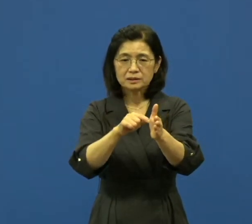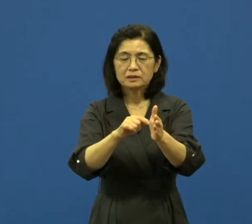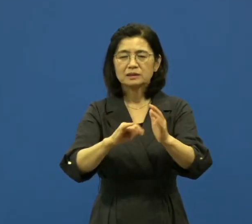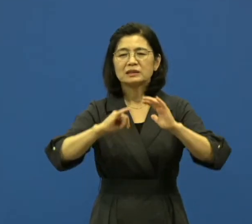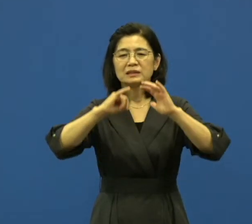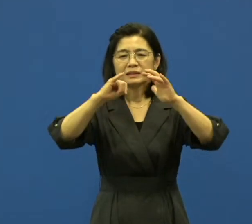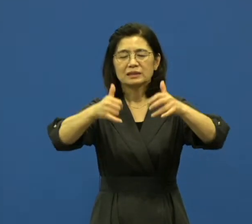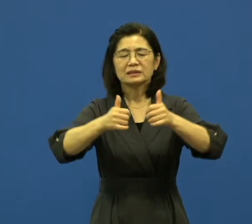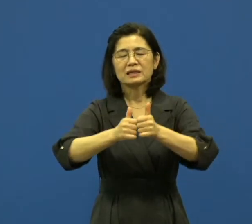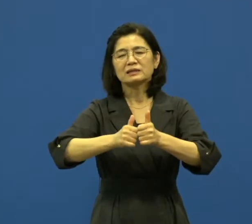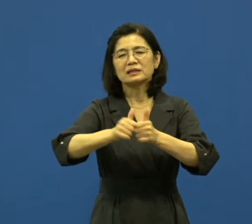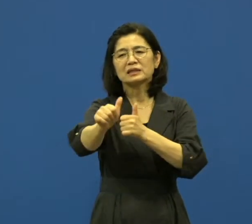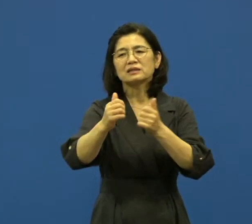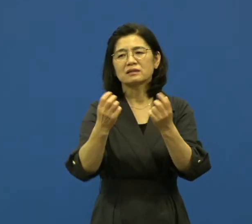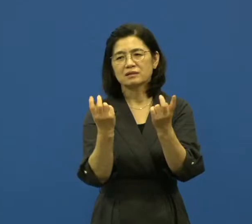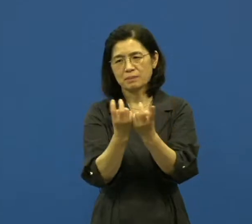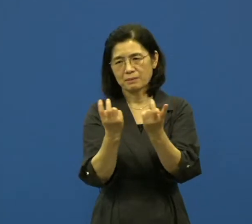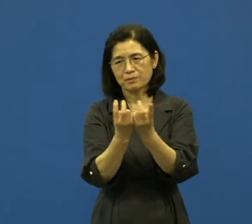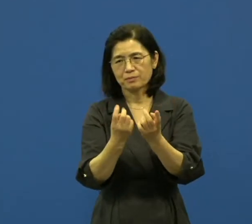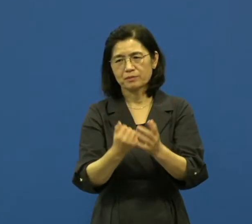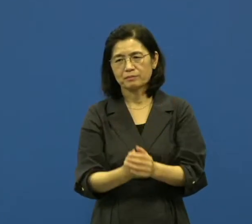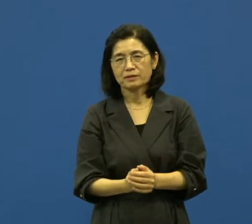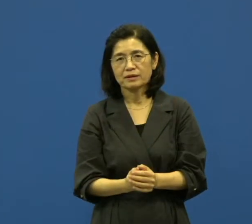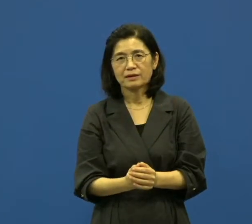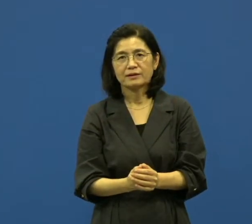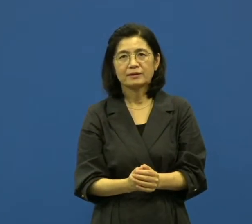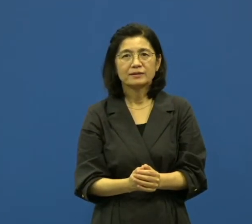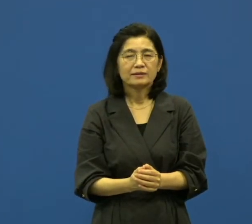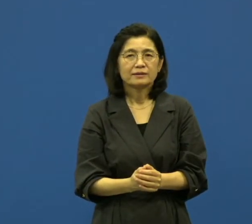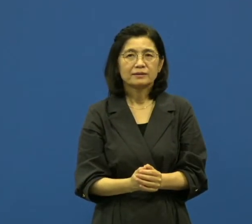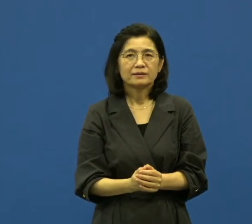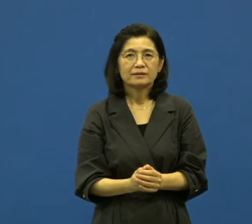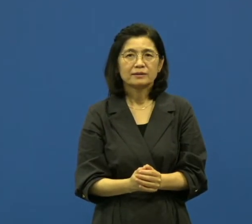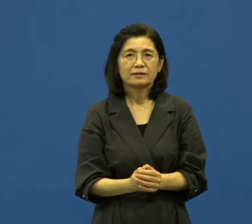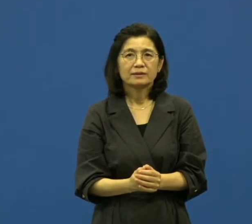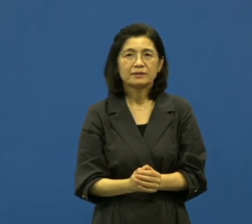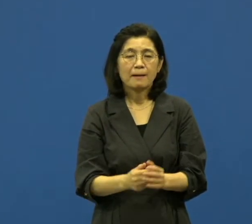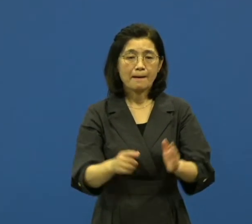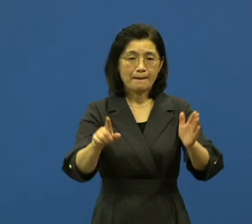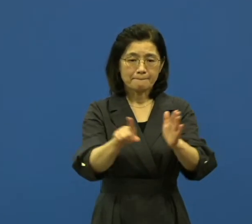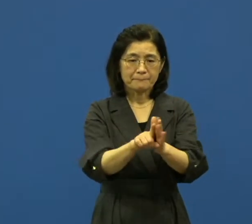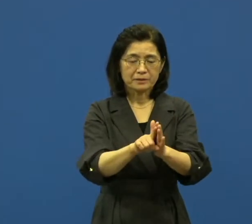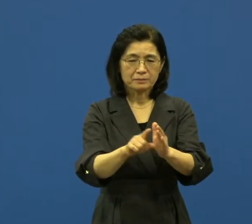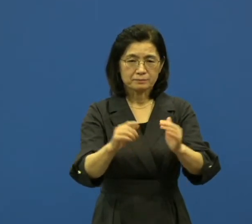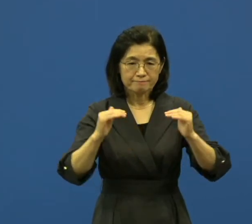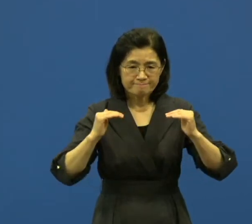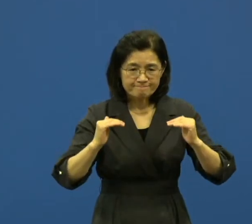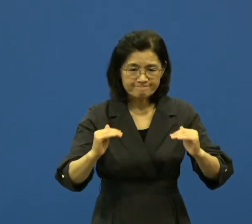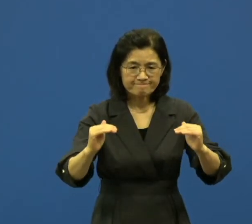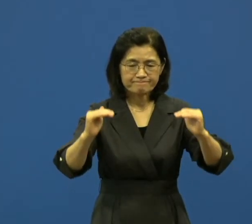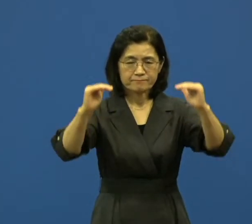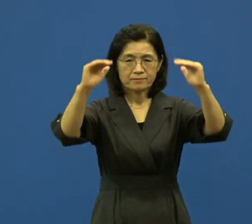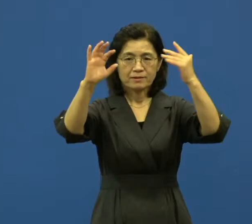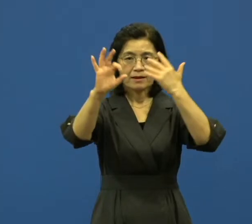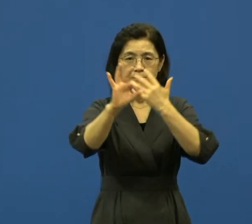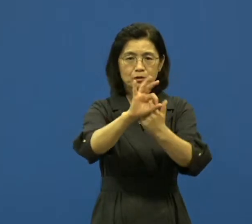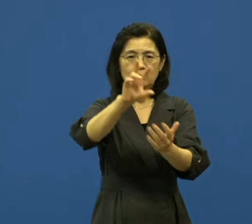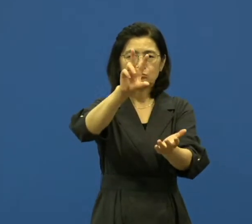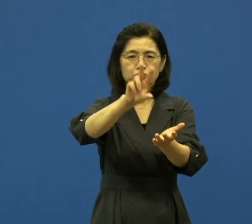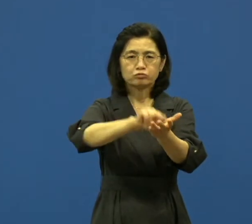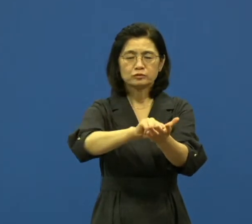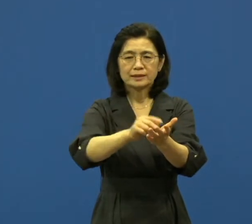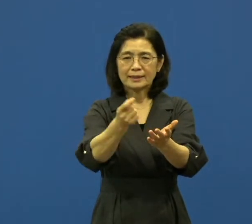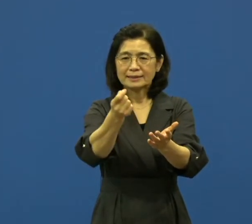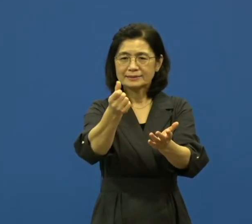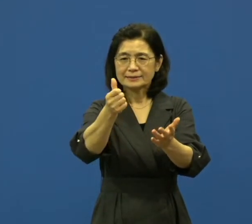이깁니다. 이 세상을, 믿음을 키우면 세상이 작아집니다. 문제도 작아집니다.